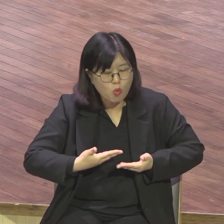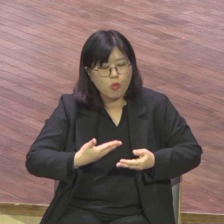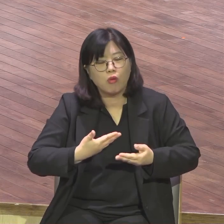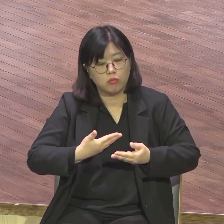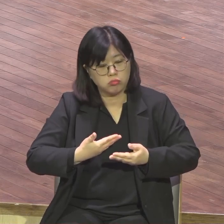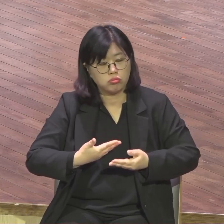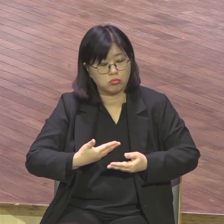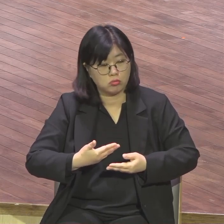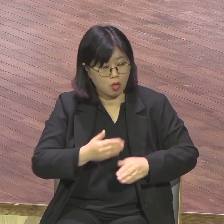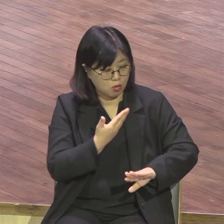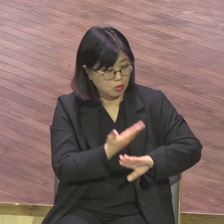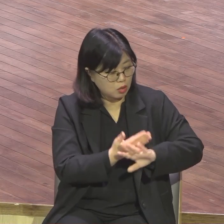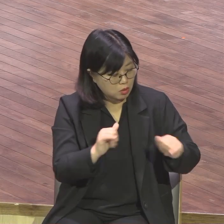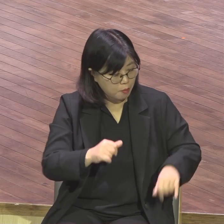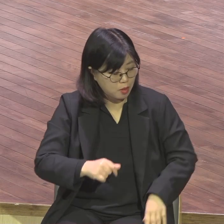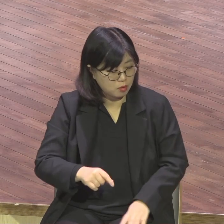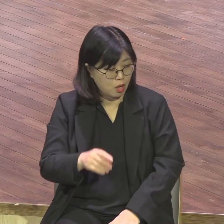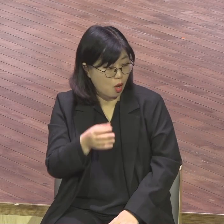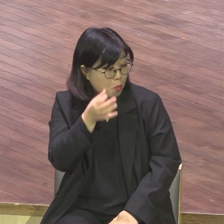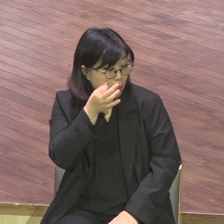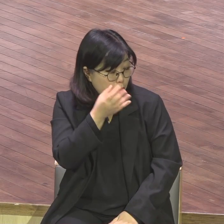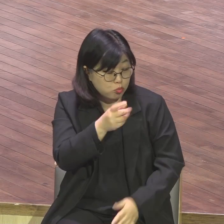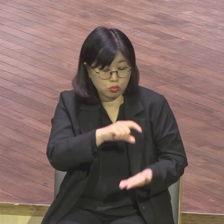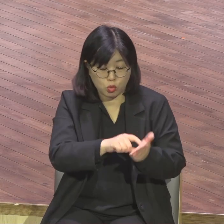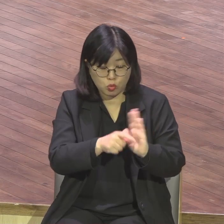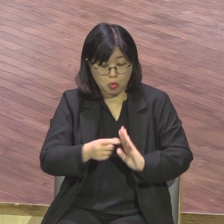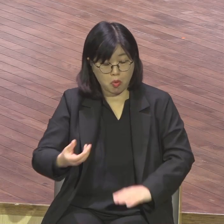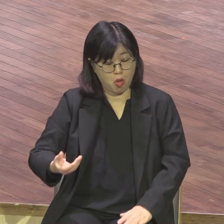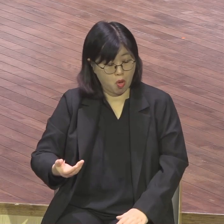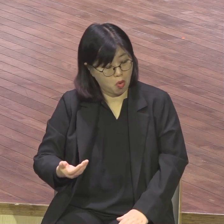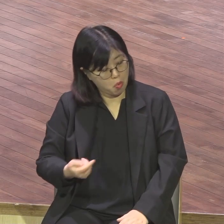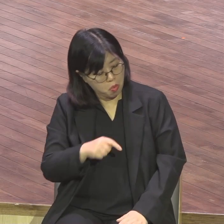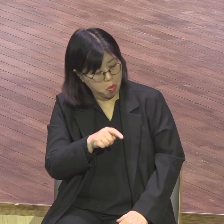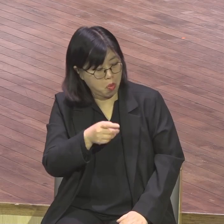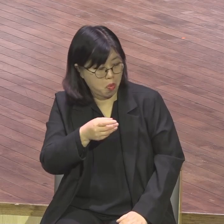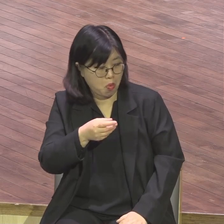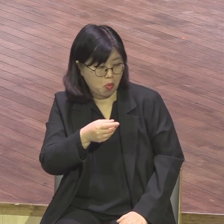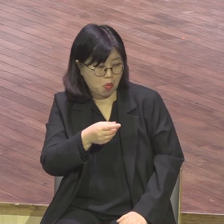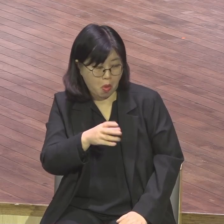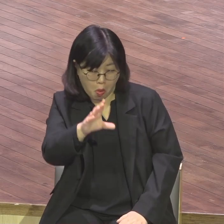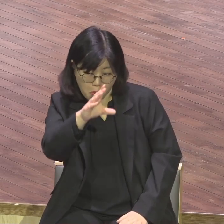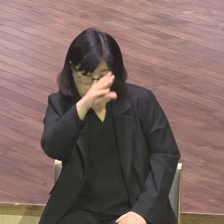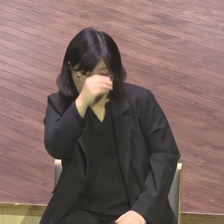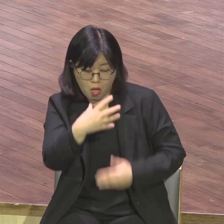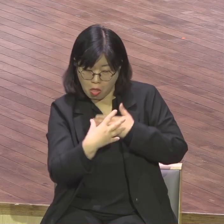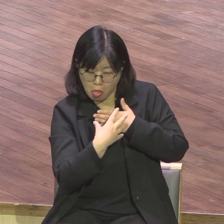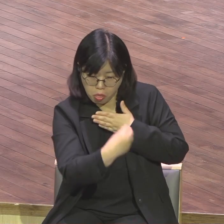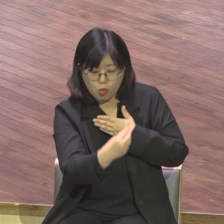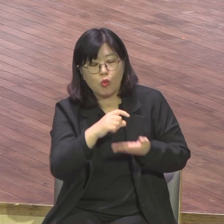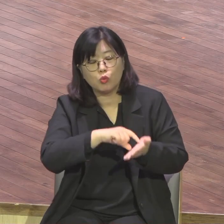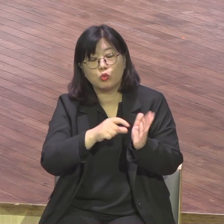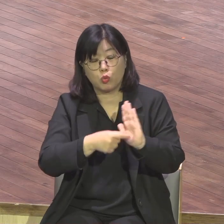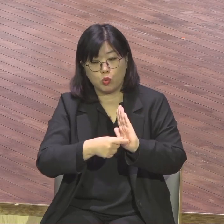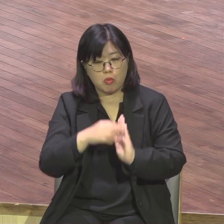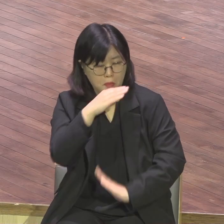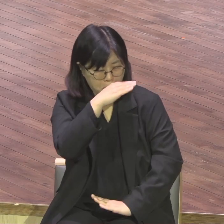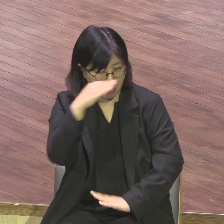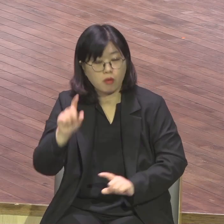특별히 사도 바울은 빌립보 교회 성도들에게 자신에게 배우고 받고 본